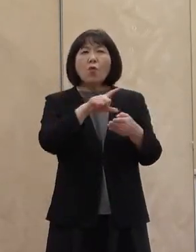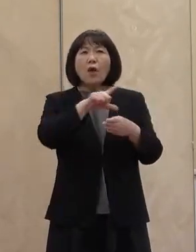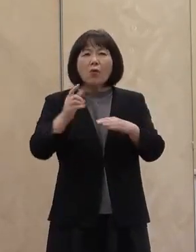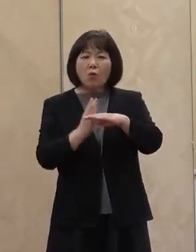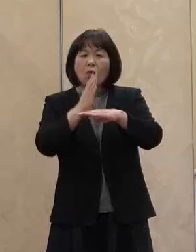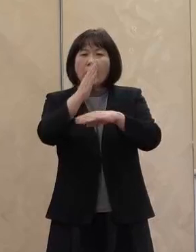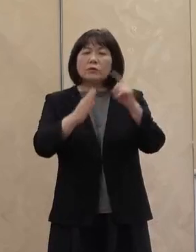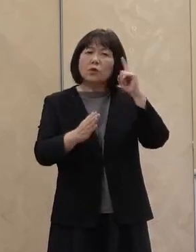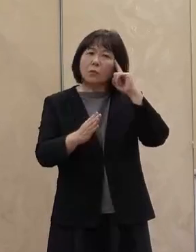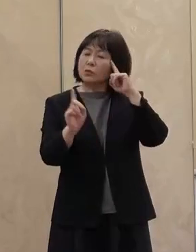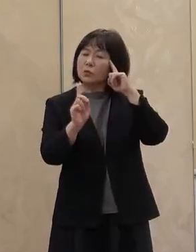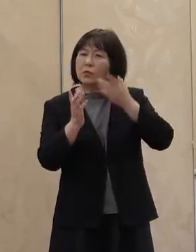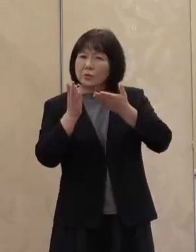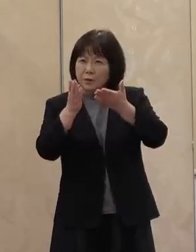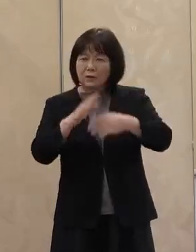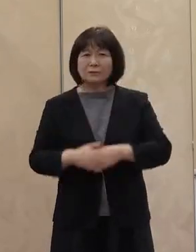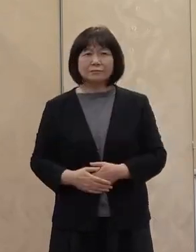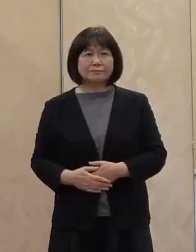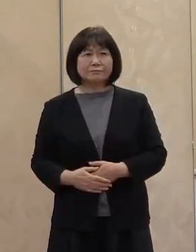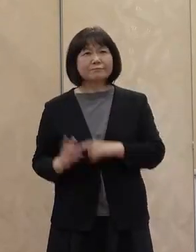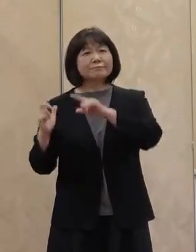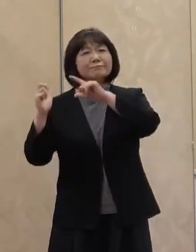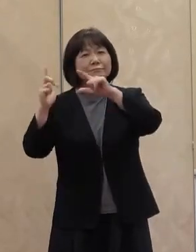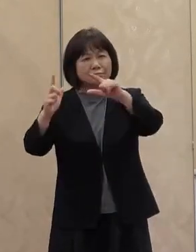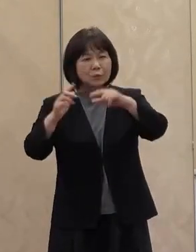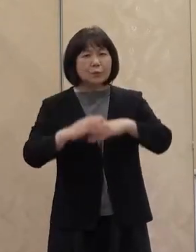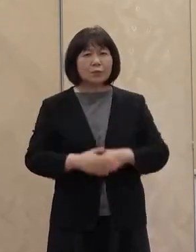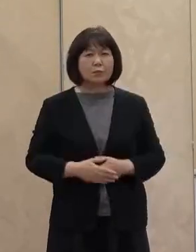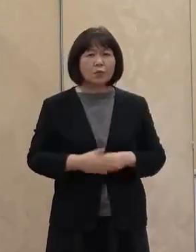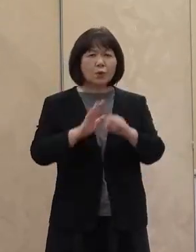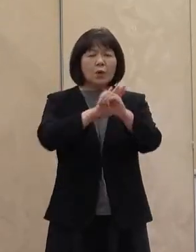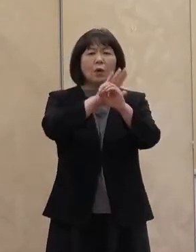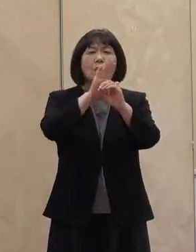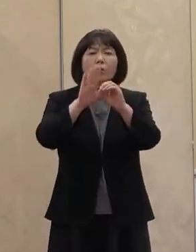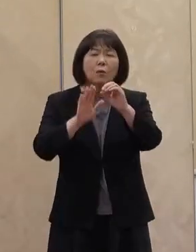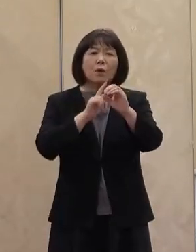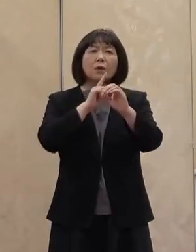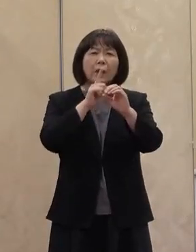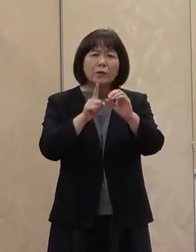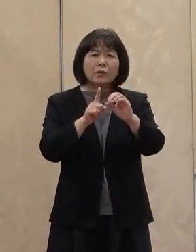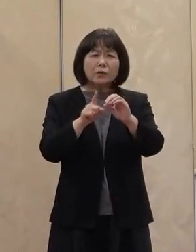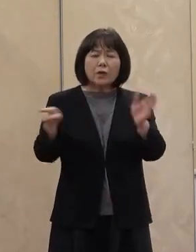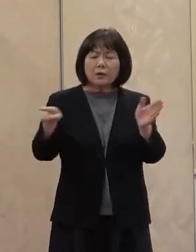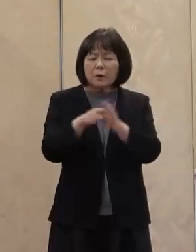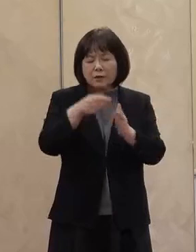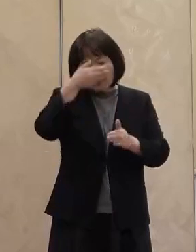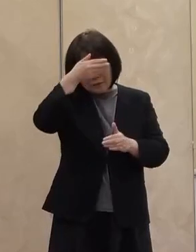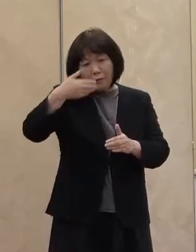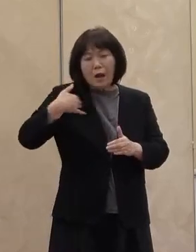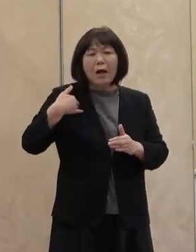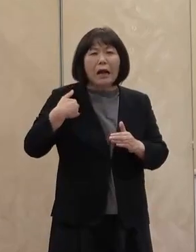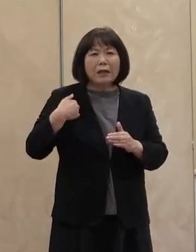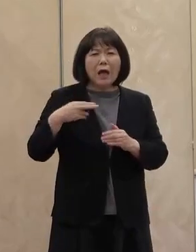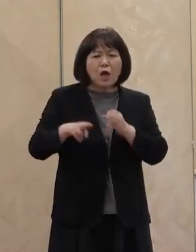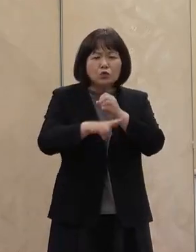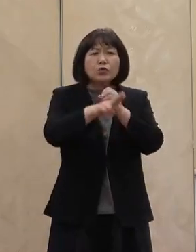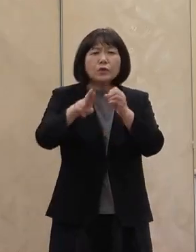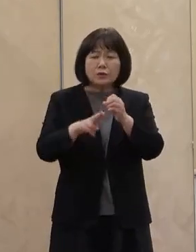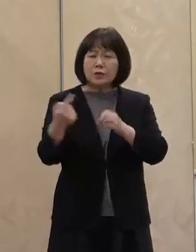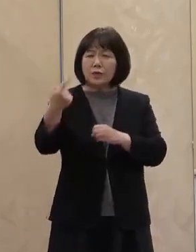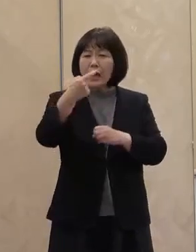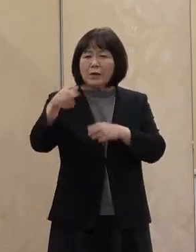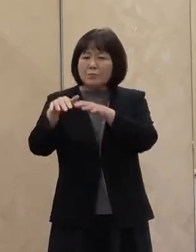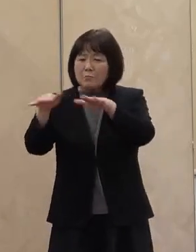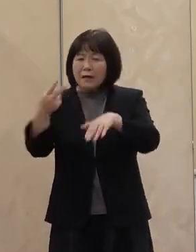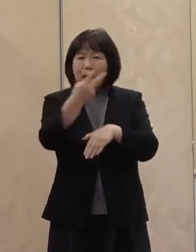いします。 やはりこのコロナというのは、未知のウイルスということで、この第1波第2波経験